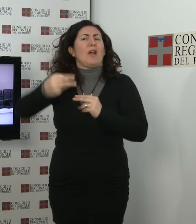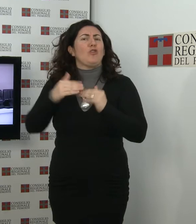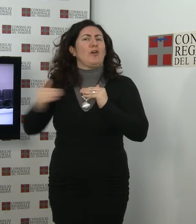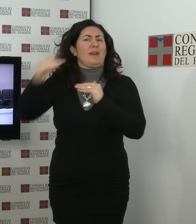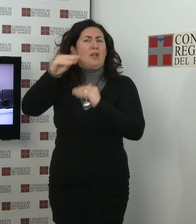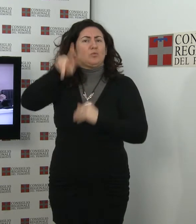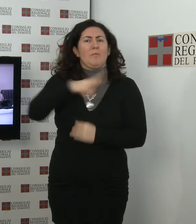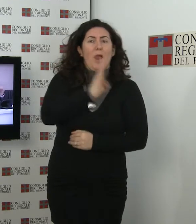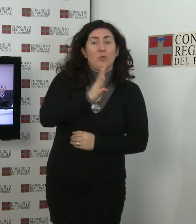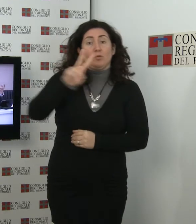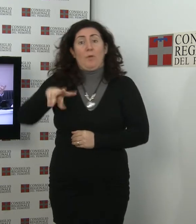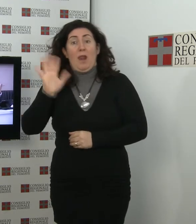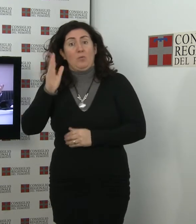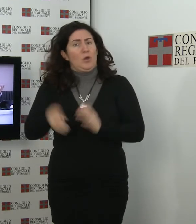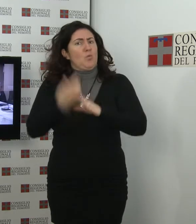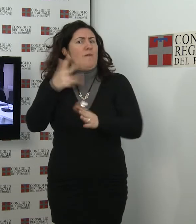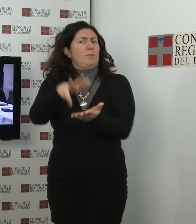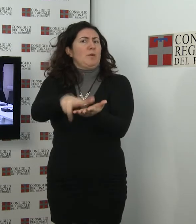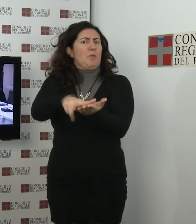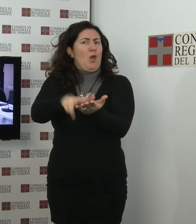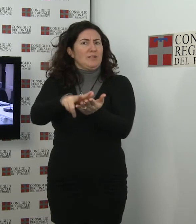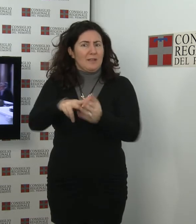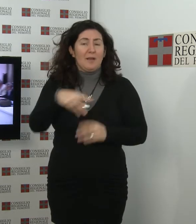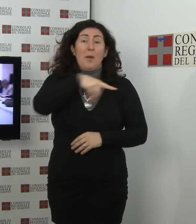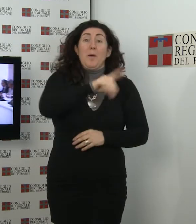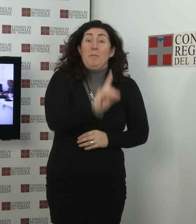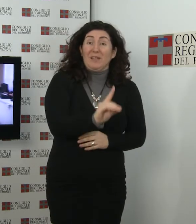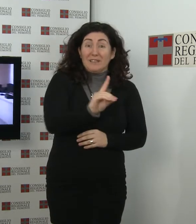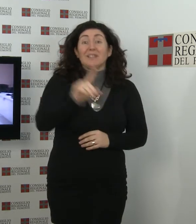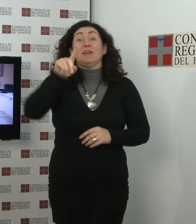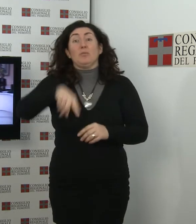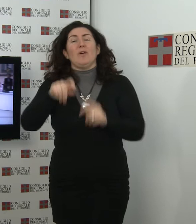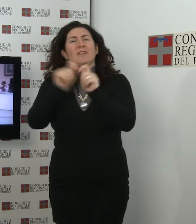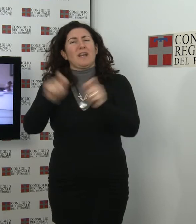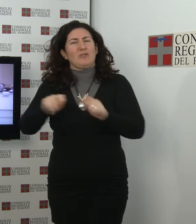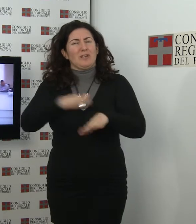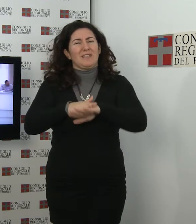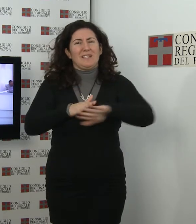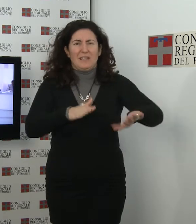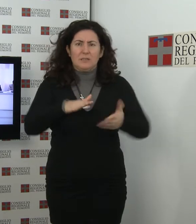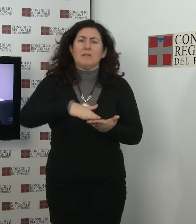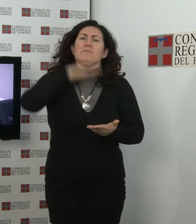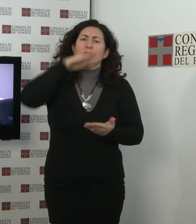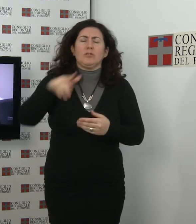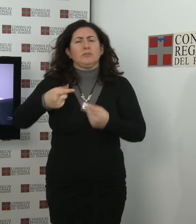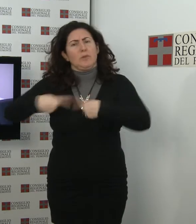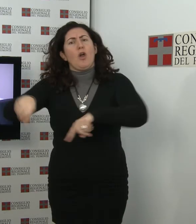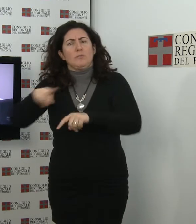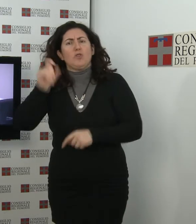2014-2015. A maggioranza, astenuti Partito Democratico e Federazione della Sinistra, la Commissione Cultura ha espresso parere favorevole alla delibera